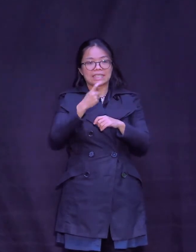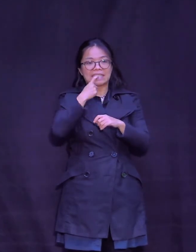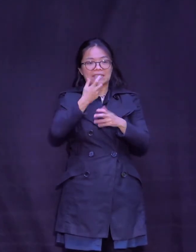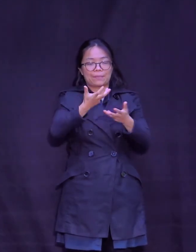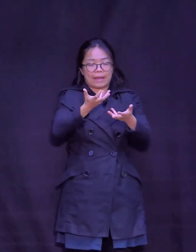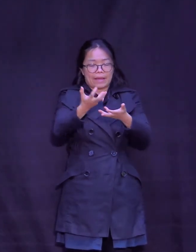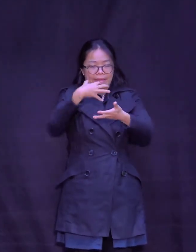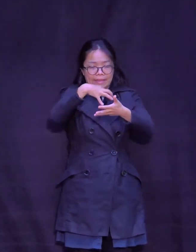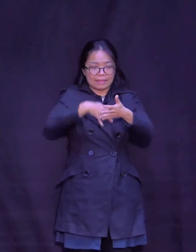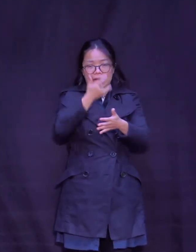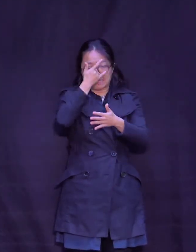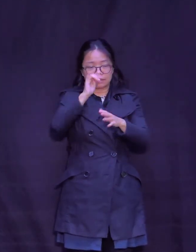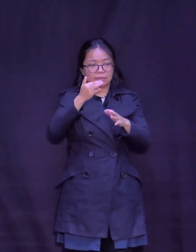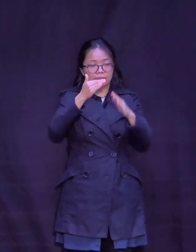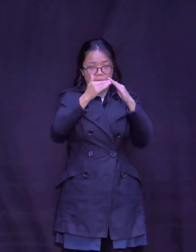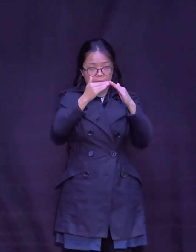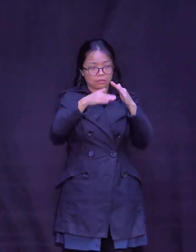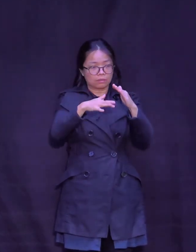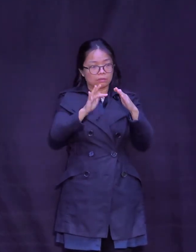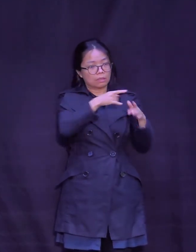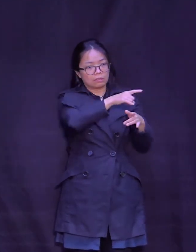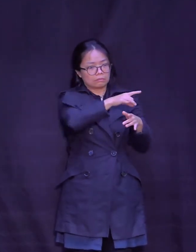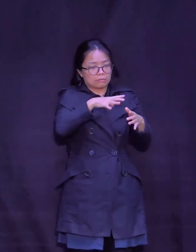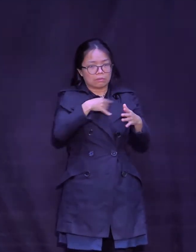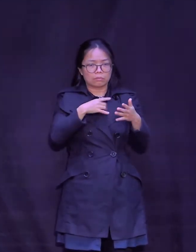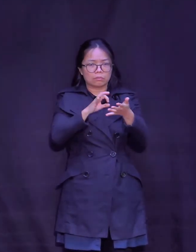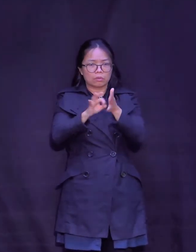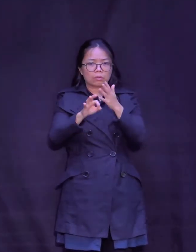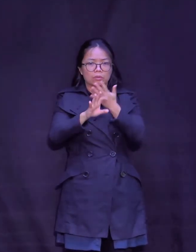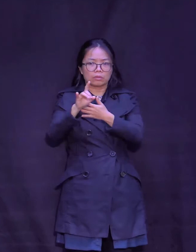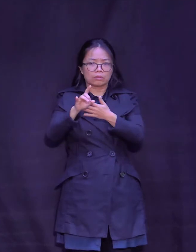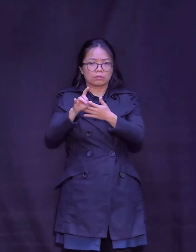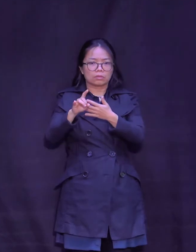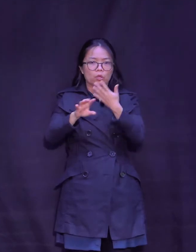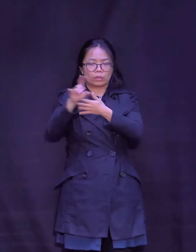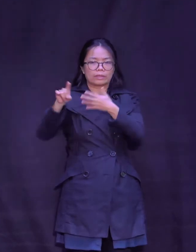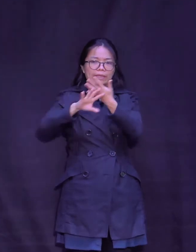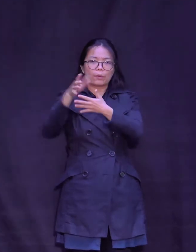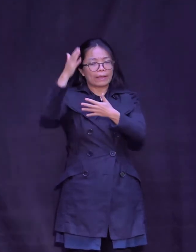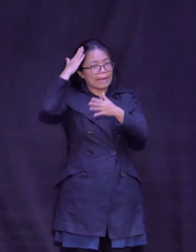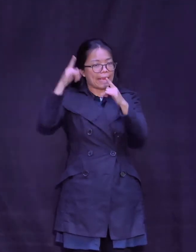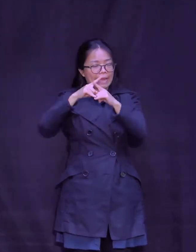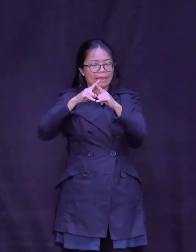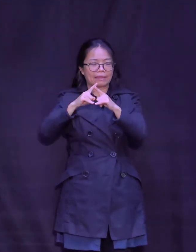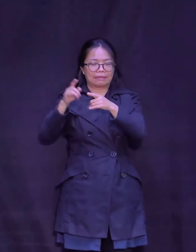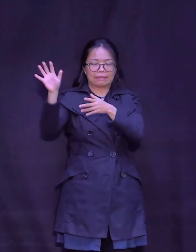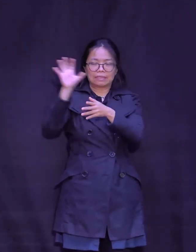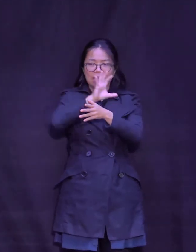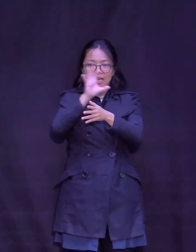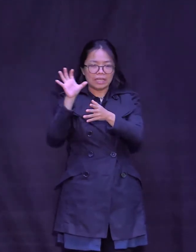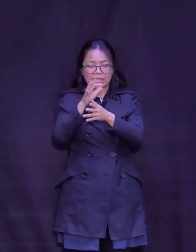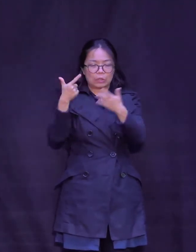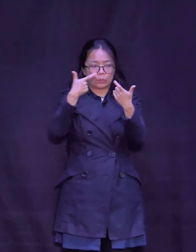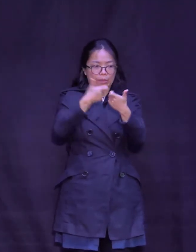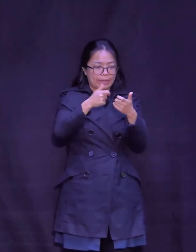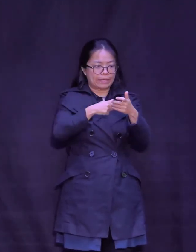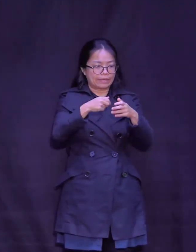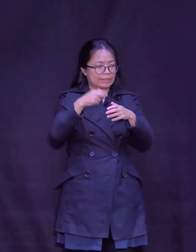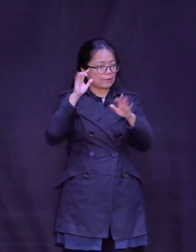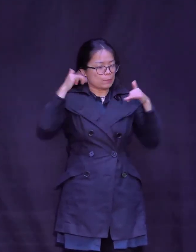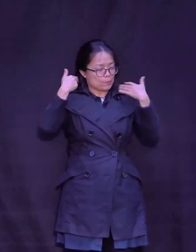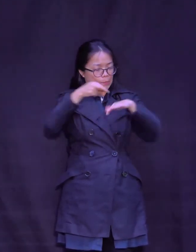是呢 Elio 呢用了 John Coltrane 的音乐，然后呢加上这位天才编舞